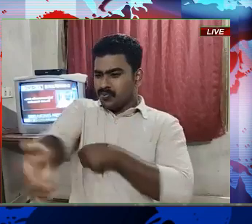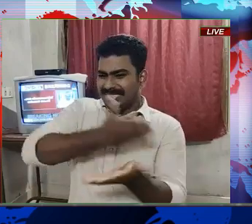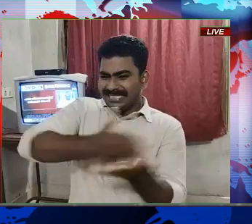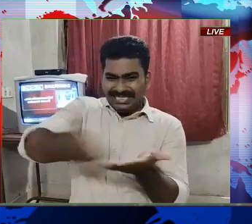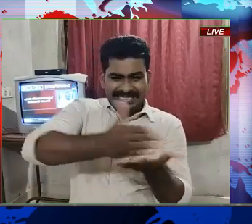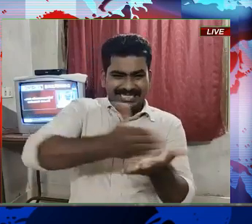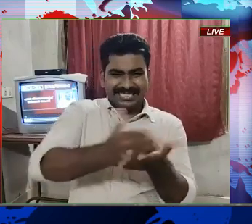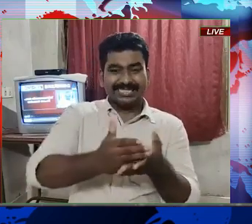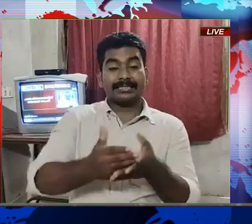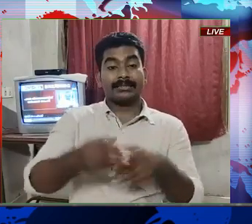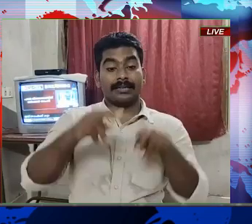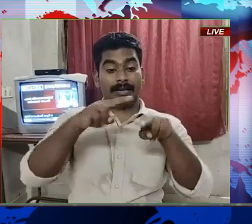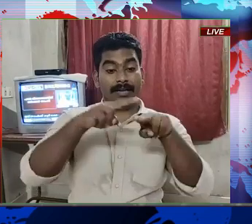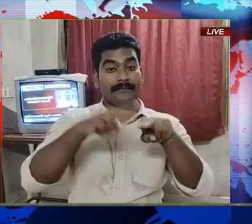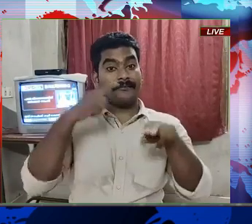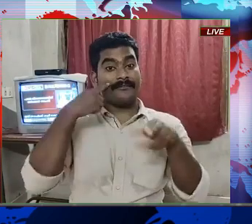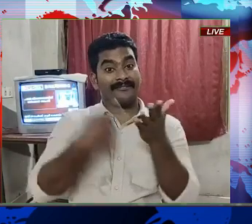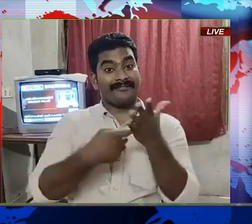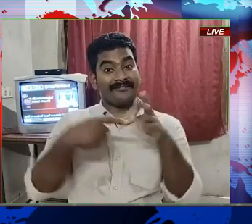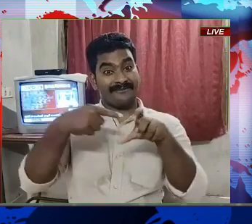മത്സ്യം വേണ്ടവർ